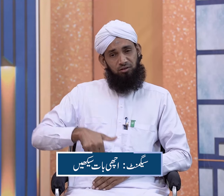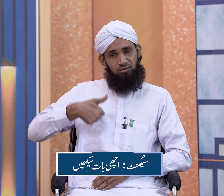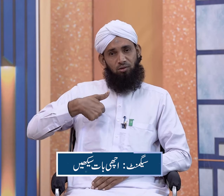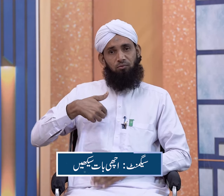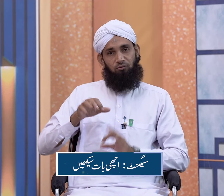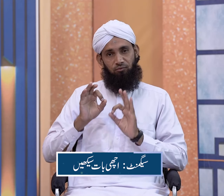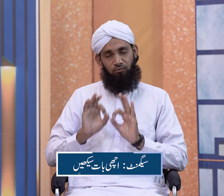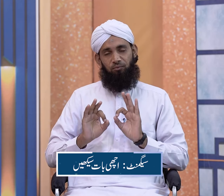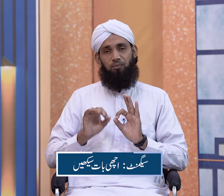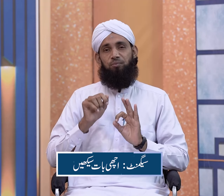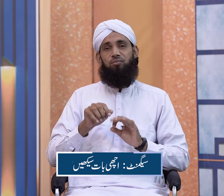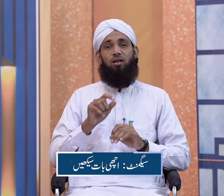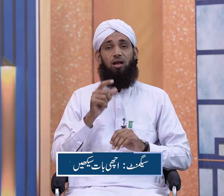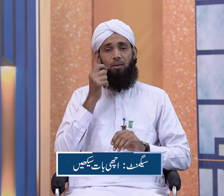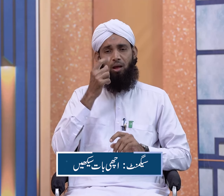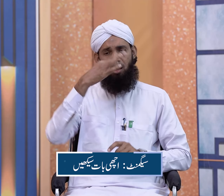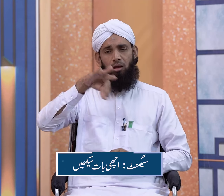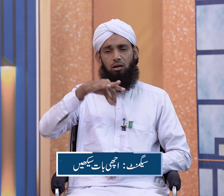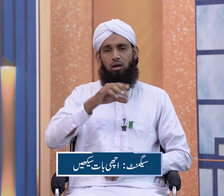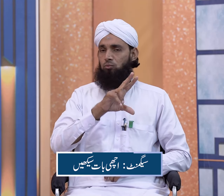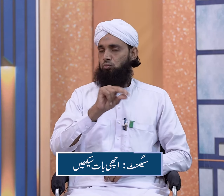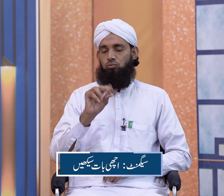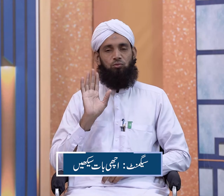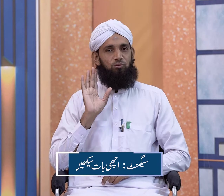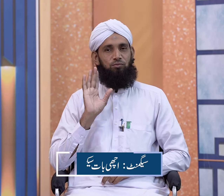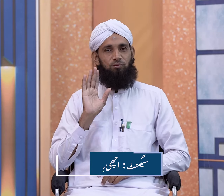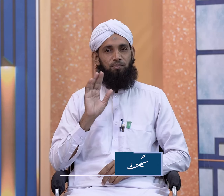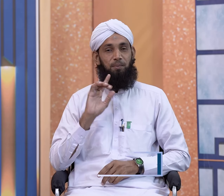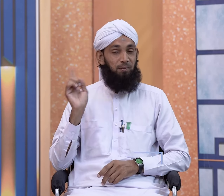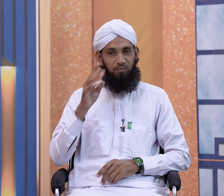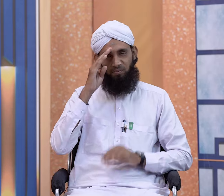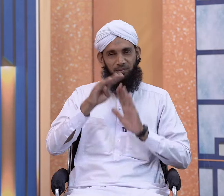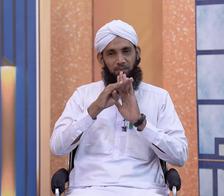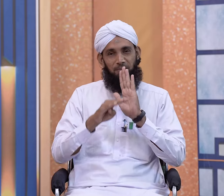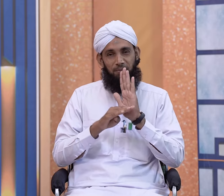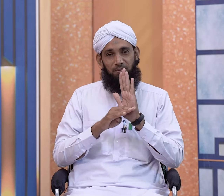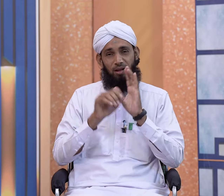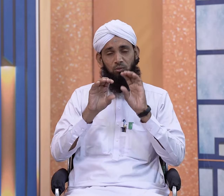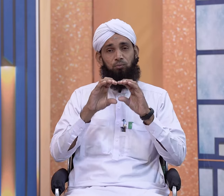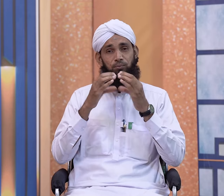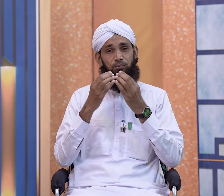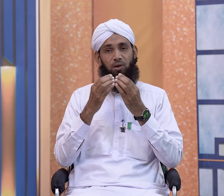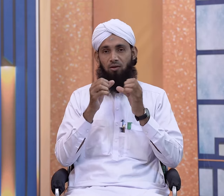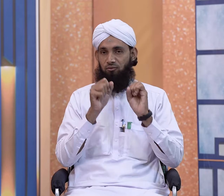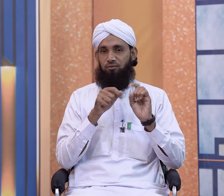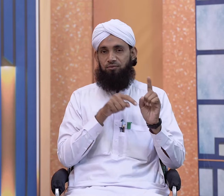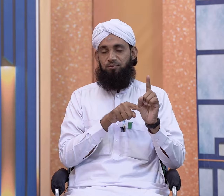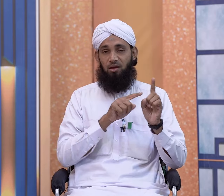میں بندہ تنہا نہ رہے، اور یقیناً دین اسلام ایک مکمل ضابطہ حیات ہے جس میں ہمیں